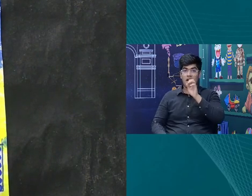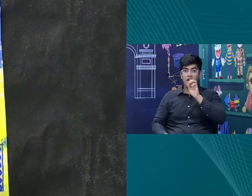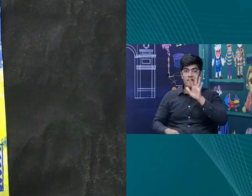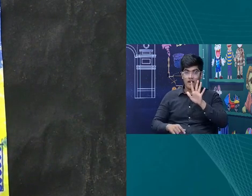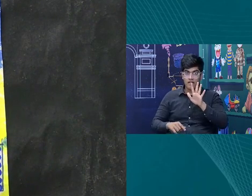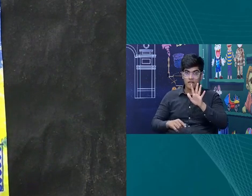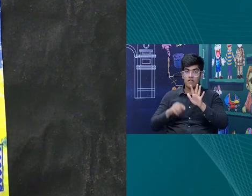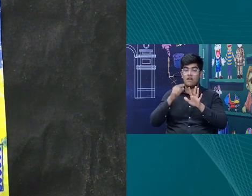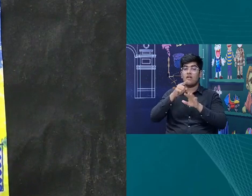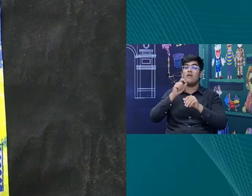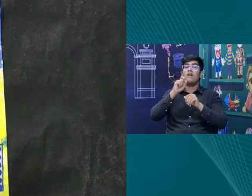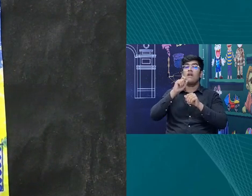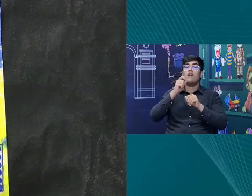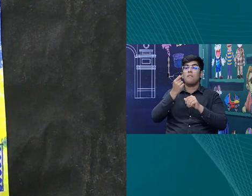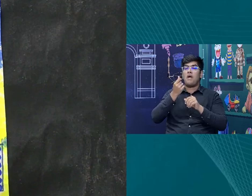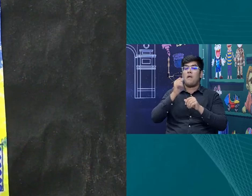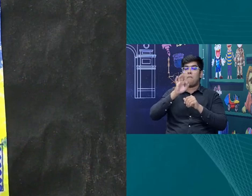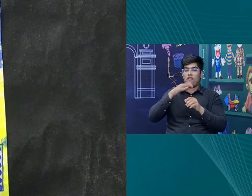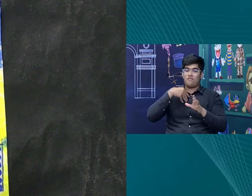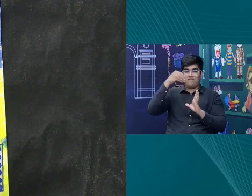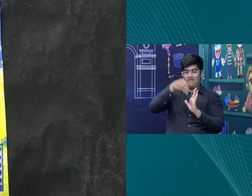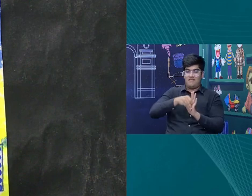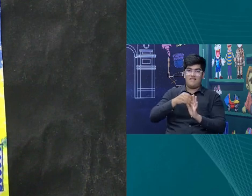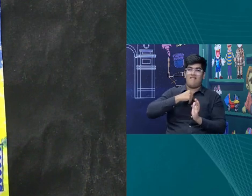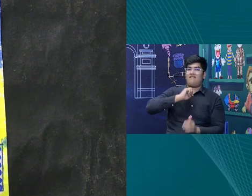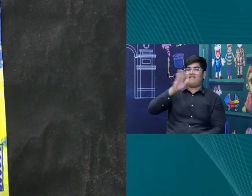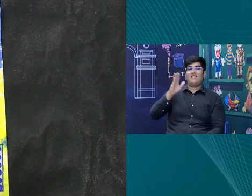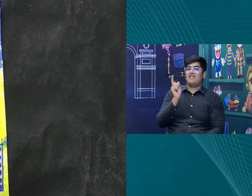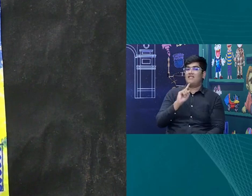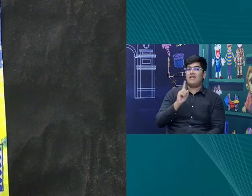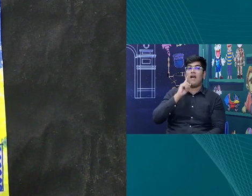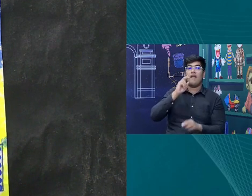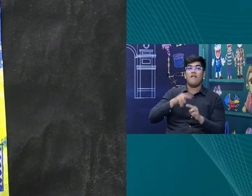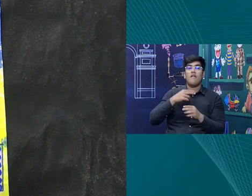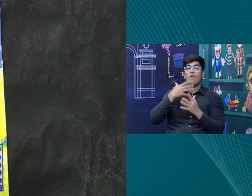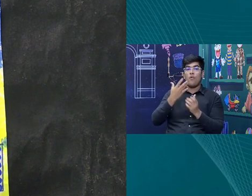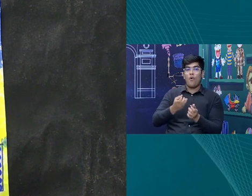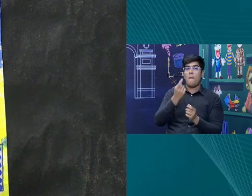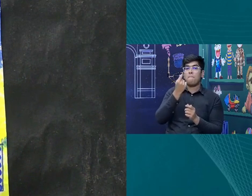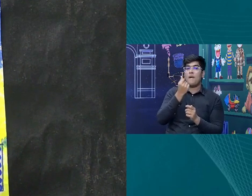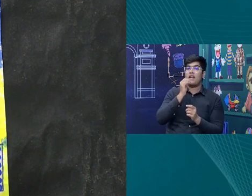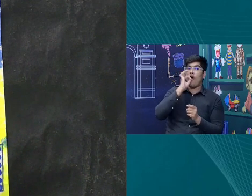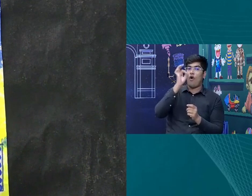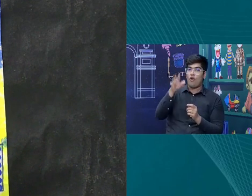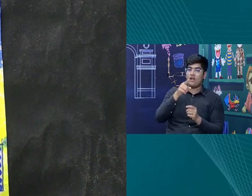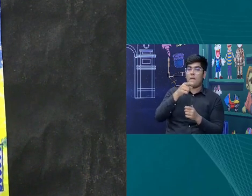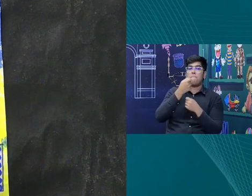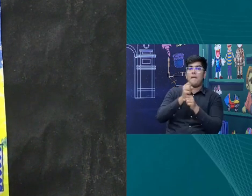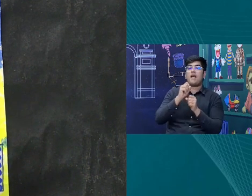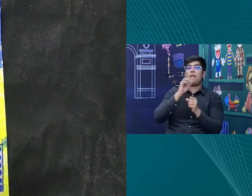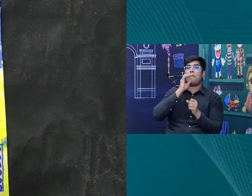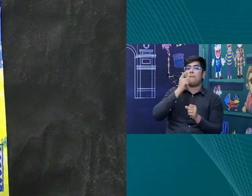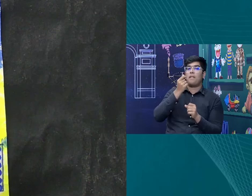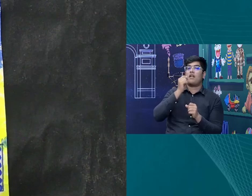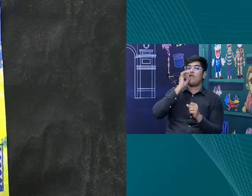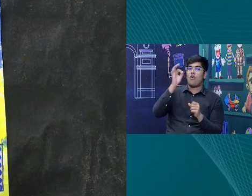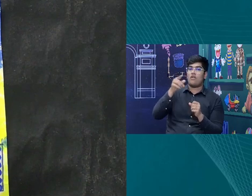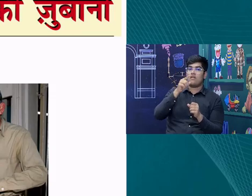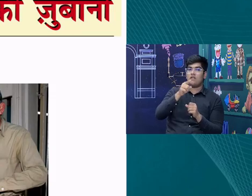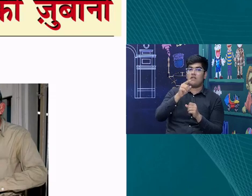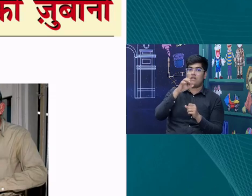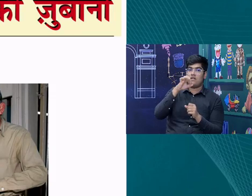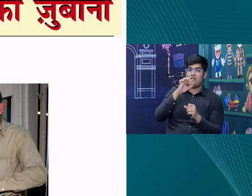तो 5 रुपे हम ऐसे तो नहीं भेज सकते ना कहीं भी अगर हमें money order करना है तो हम उसके लिए money order करते हैं और 5 रुपे